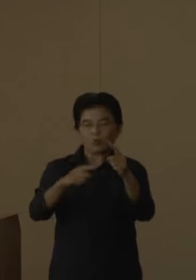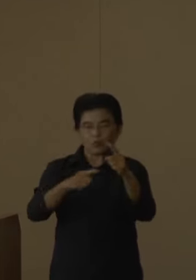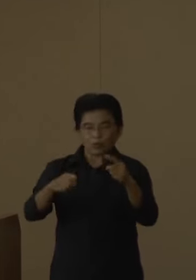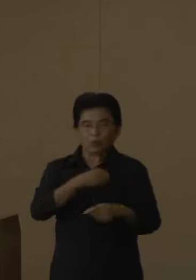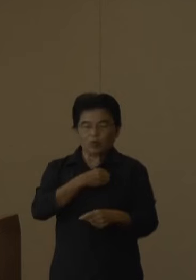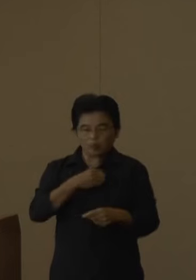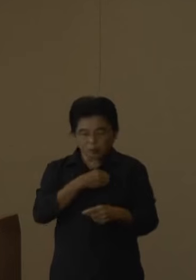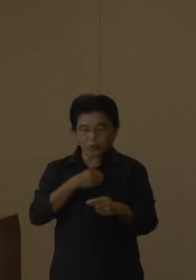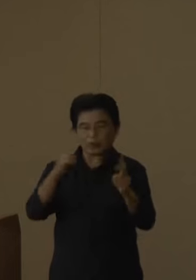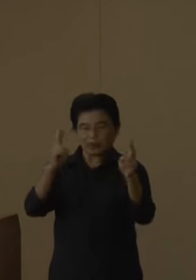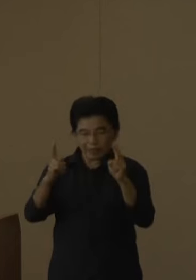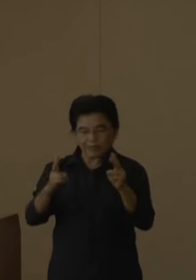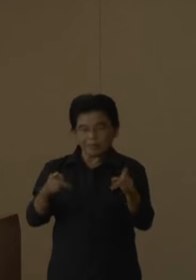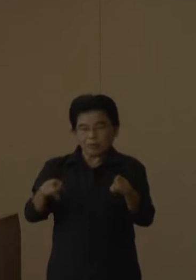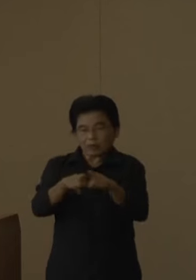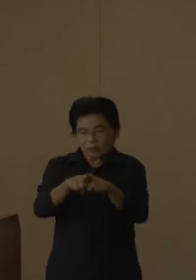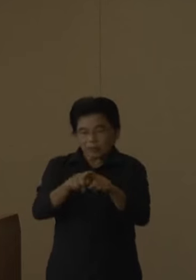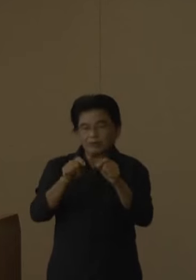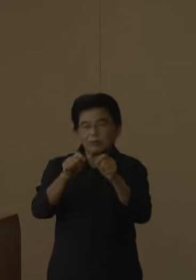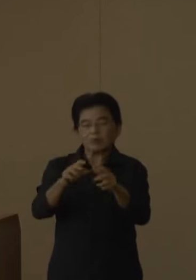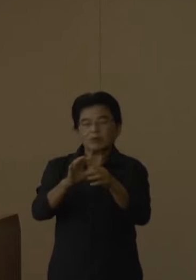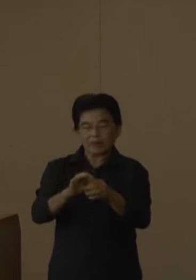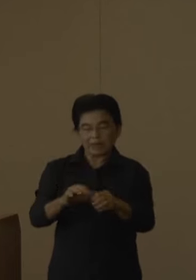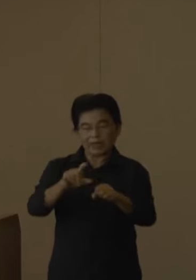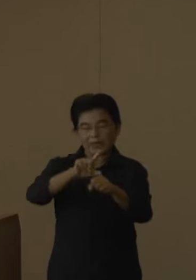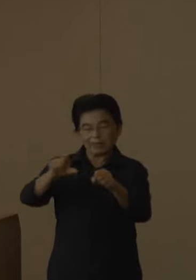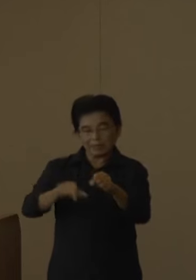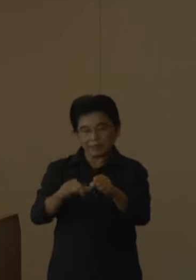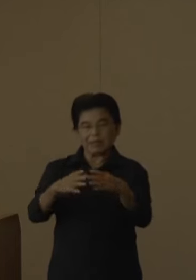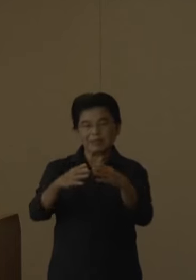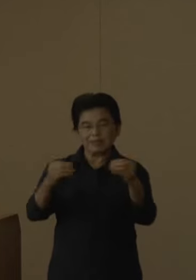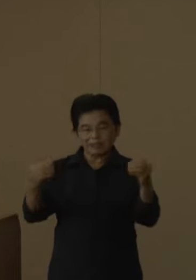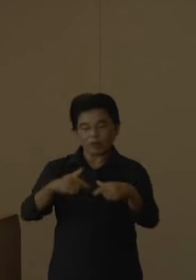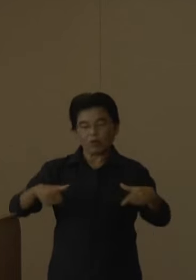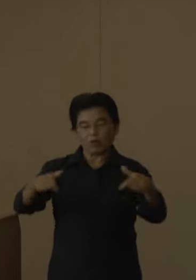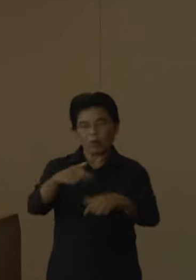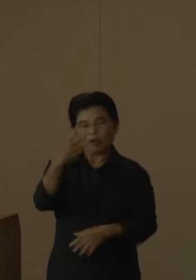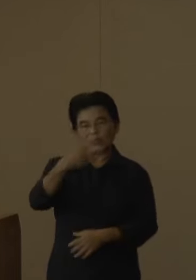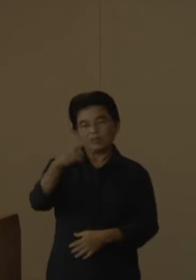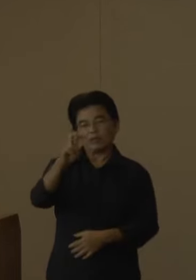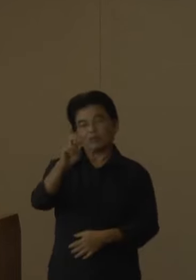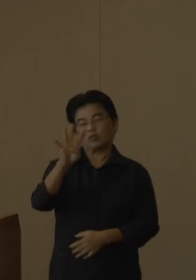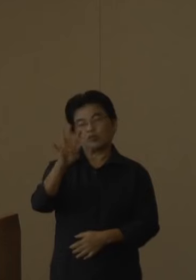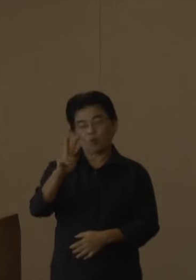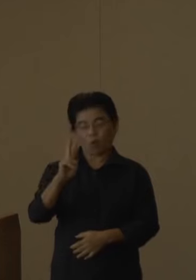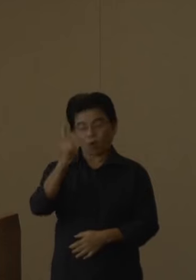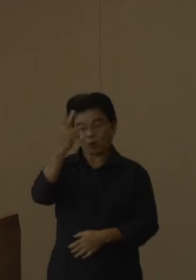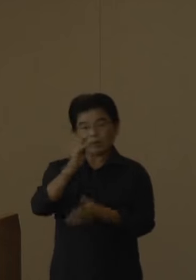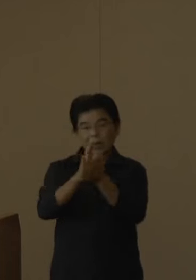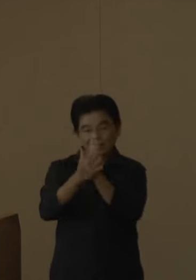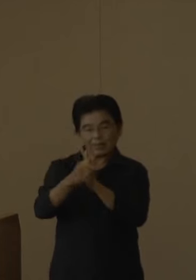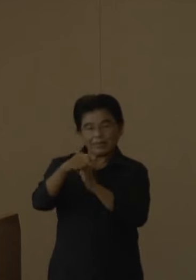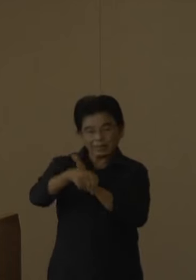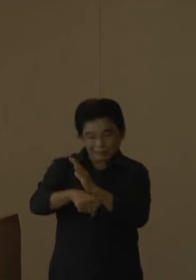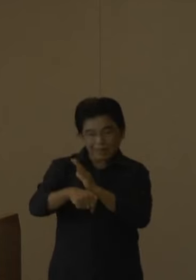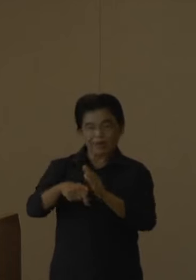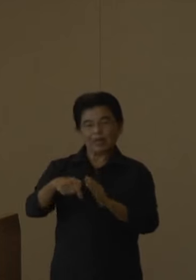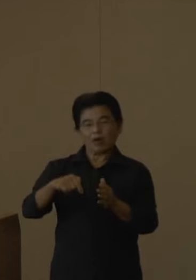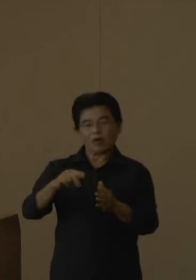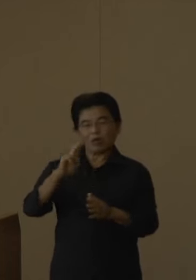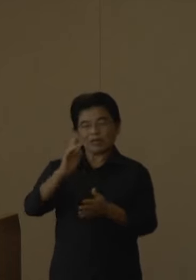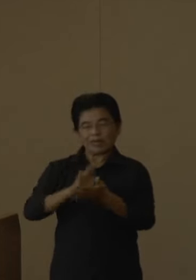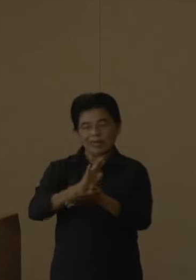シップの促進を目指し、SDGs 全国フォーラム2024沖縄を沖縄県市町村自治会館にて開